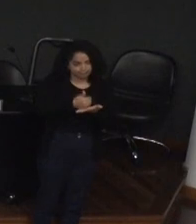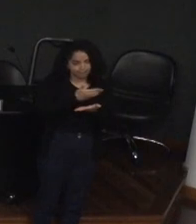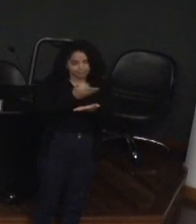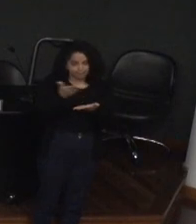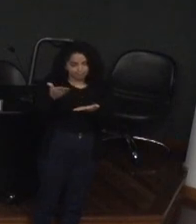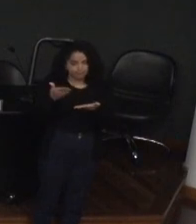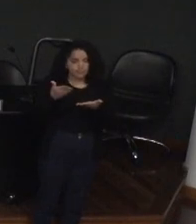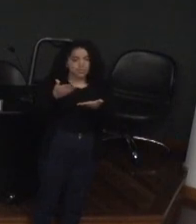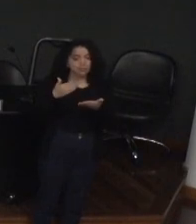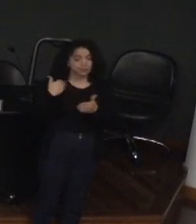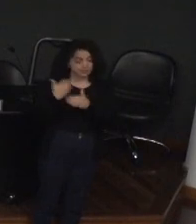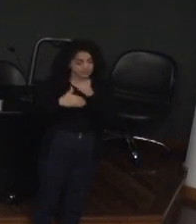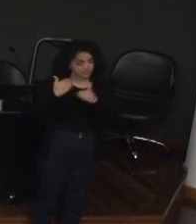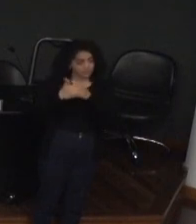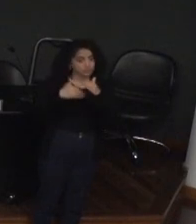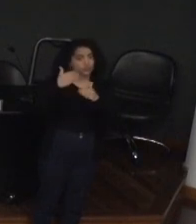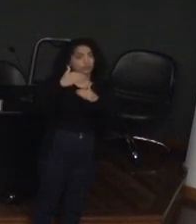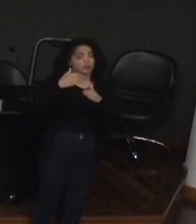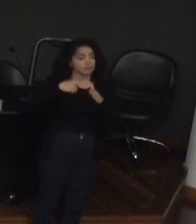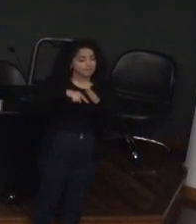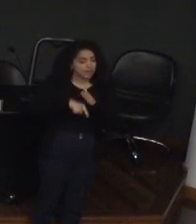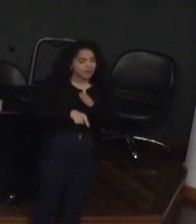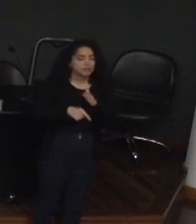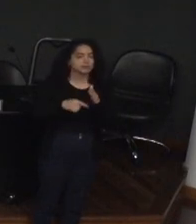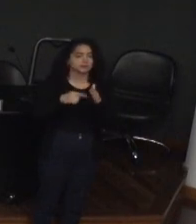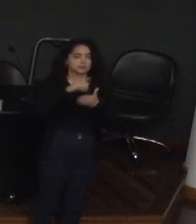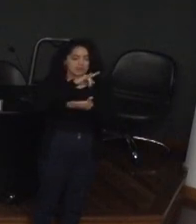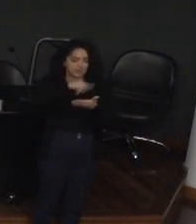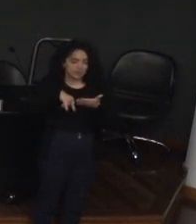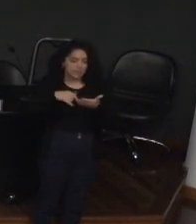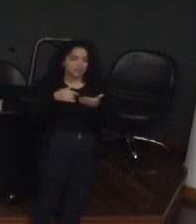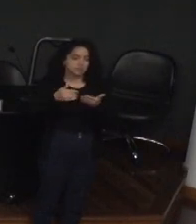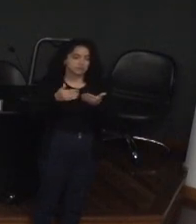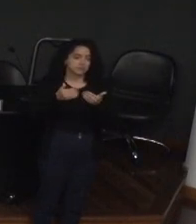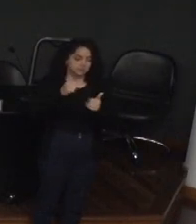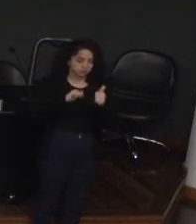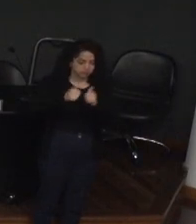mas a gente tem que evoluir um pouco mais na análise desses documentos para poder dizer. Né?